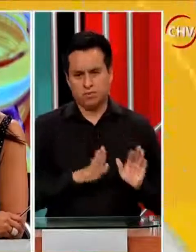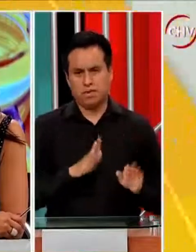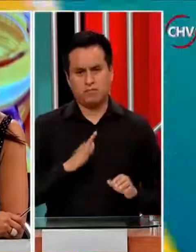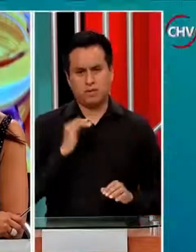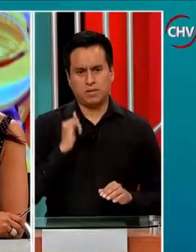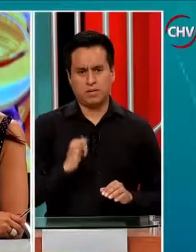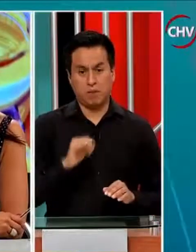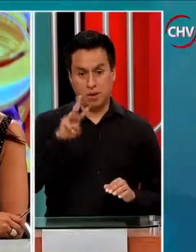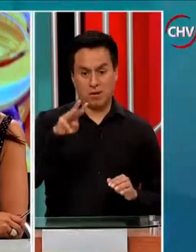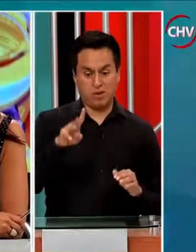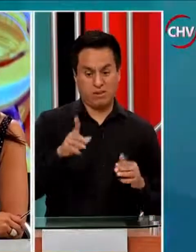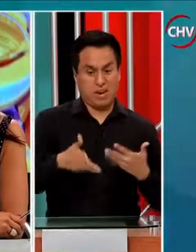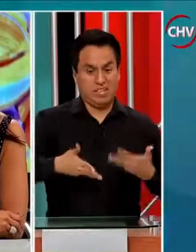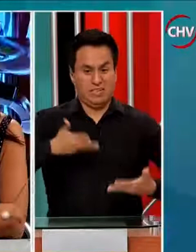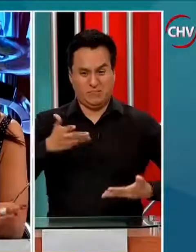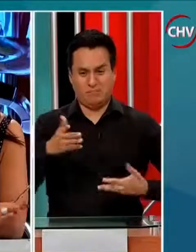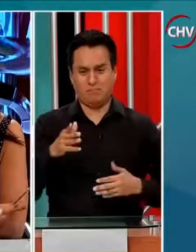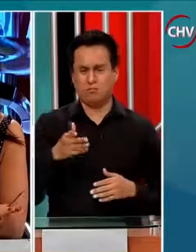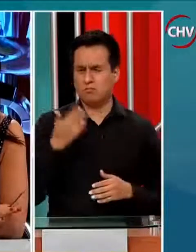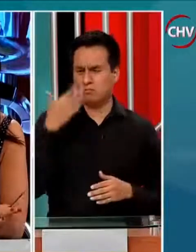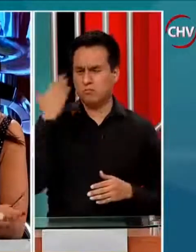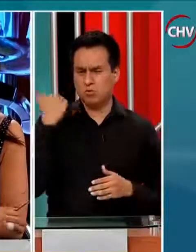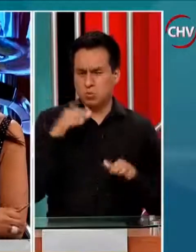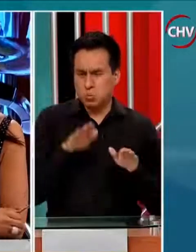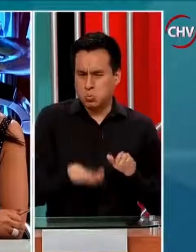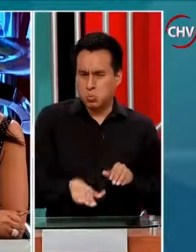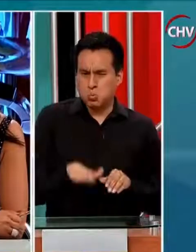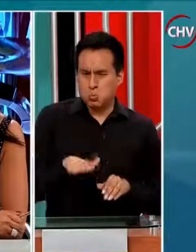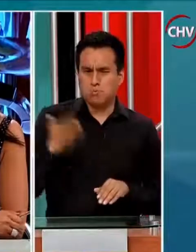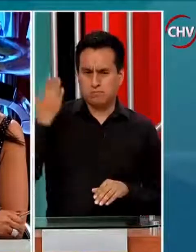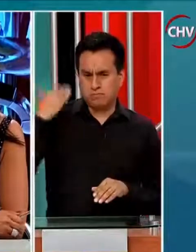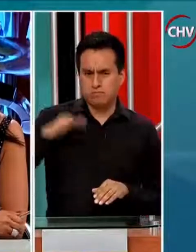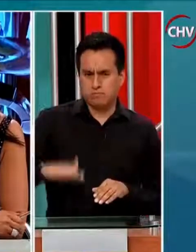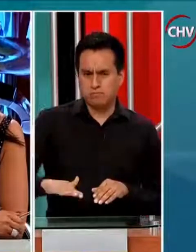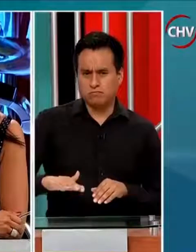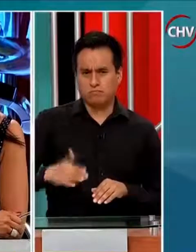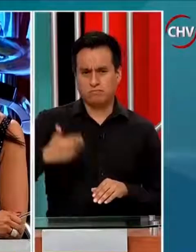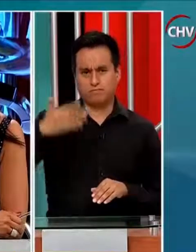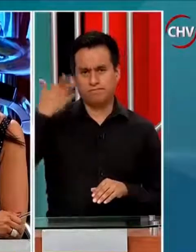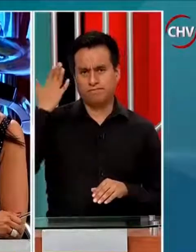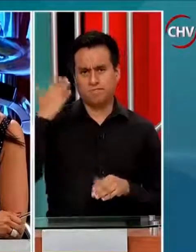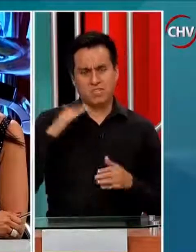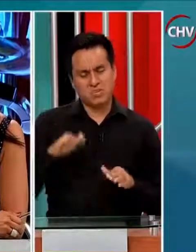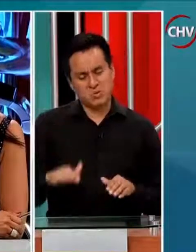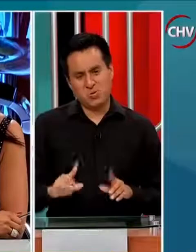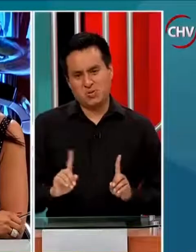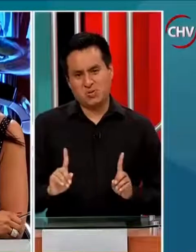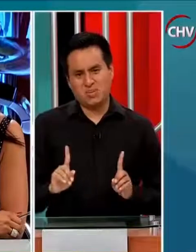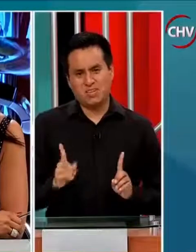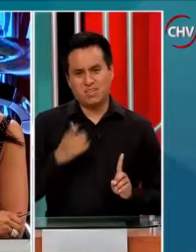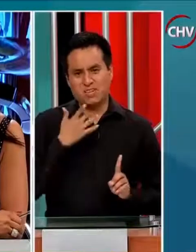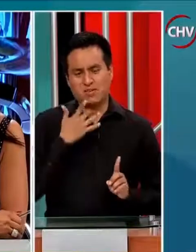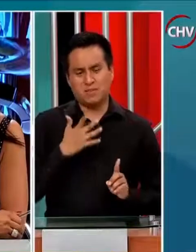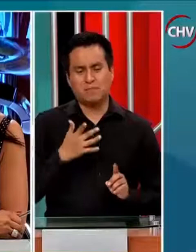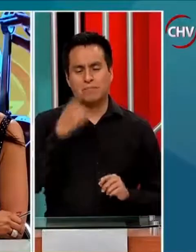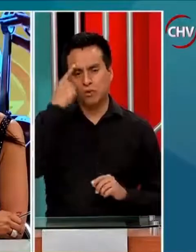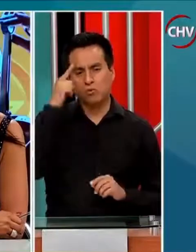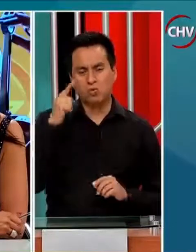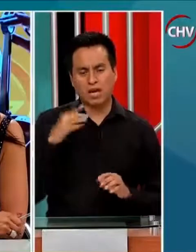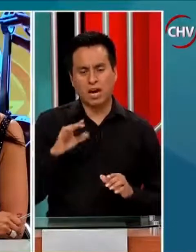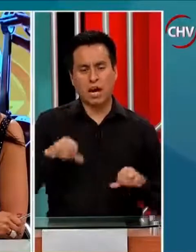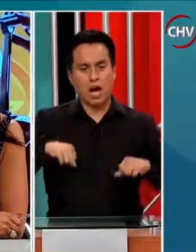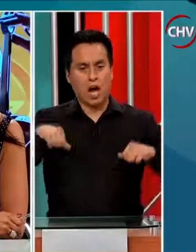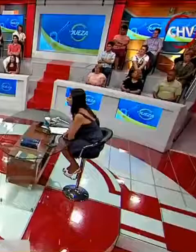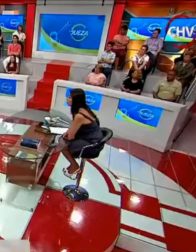Hasta con mi mamá. ¿Desde chiquitito? Desde chico. Desde después, no chico, porque era... Pero ya